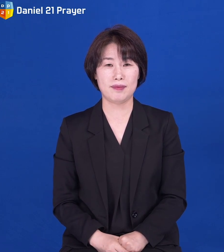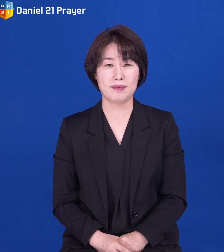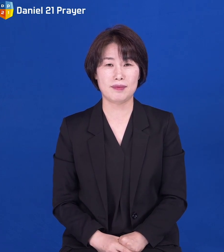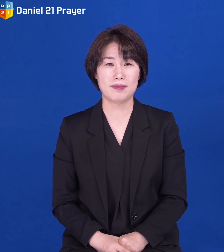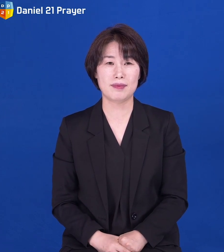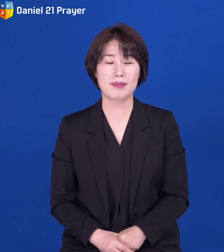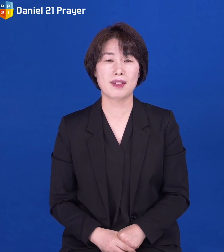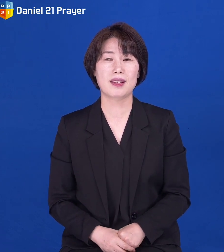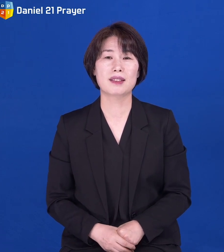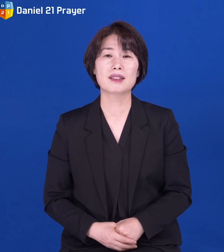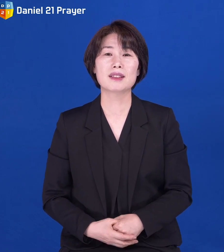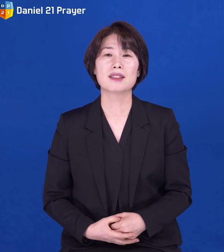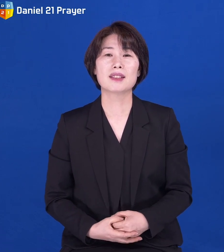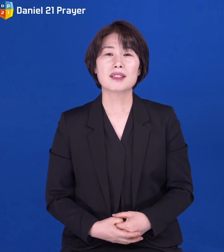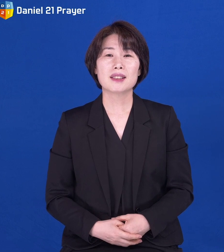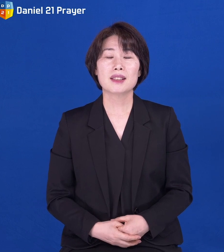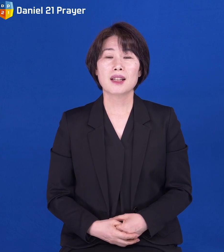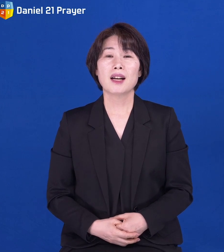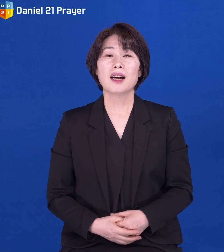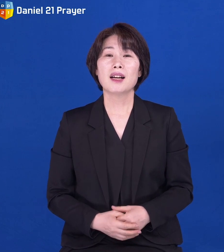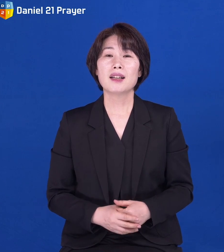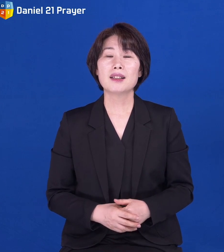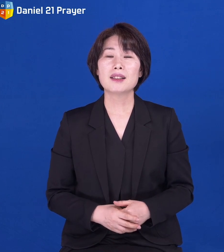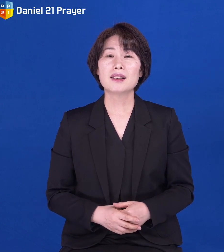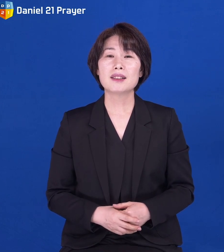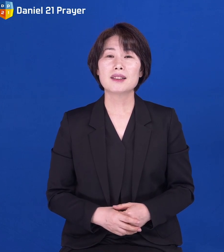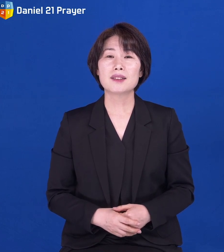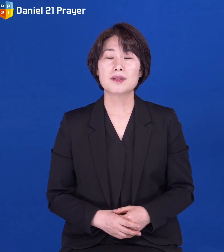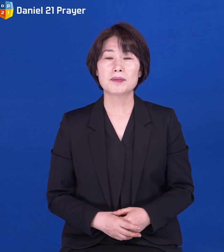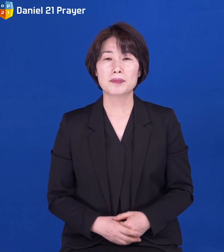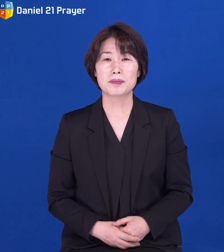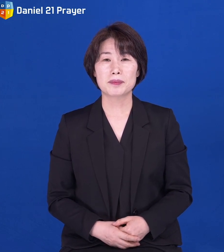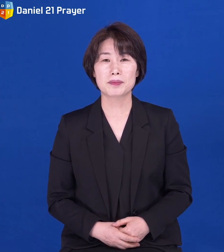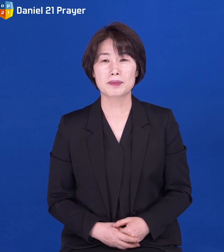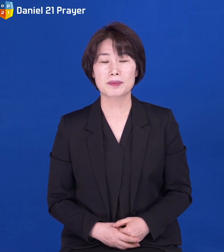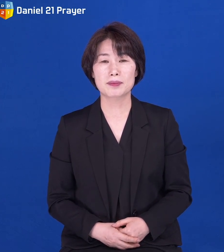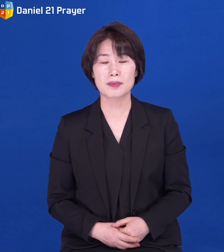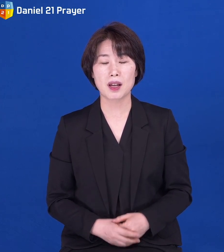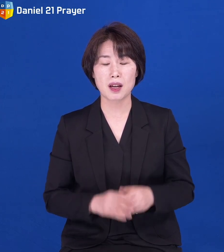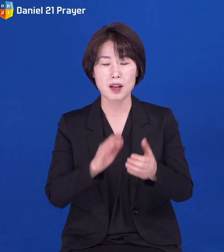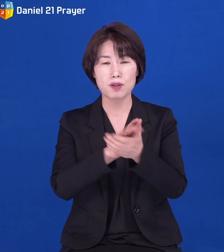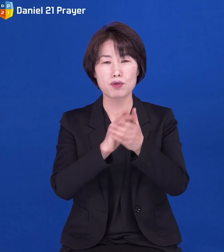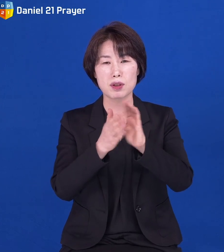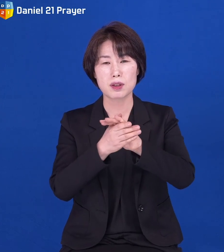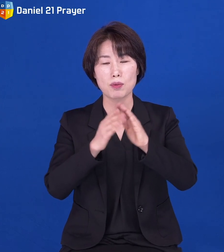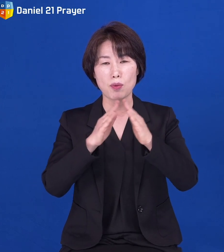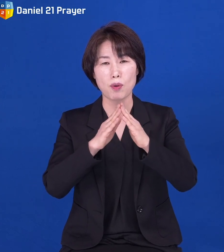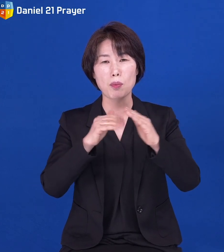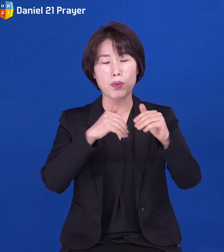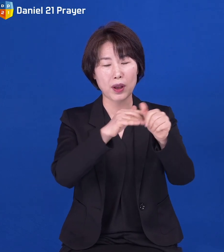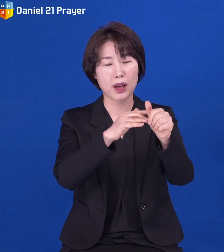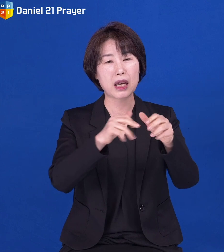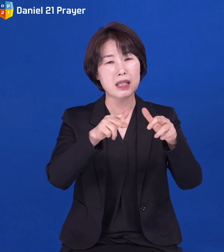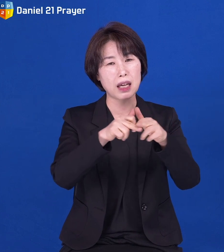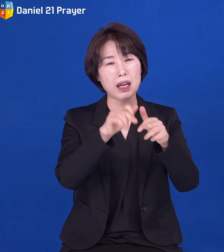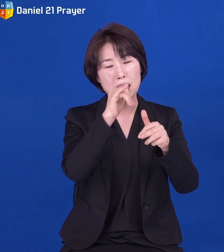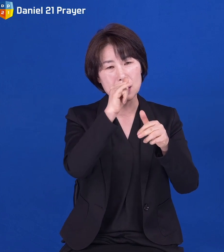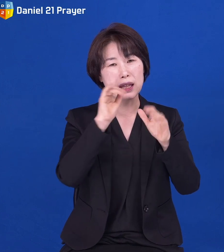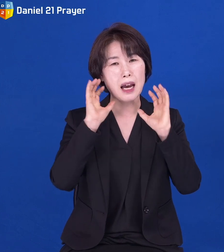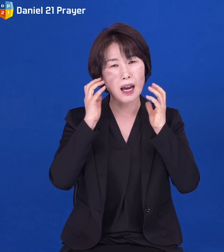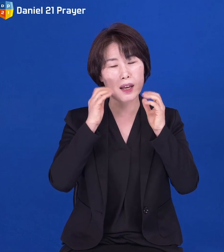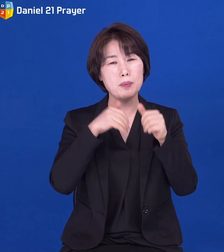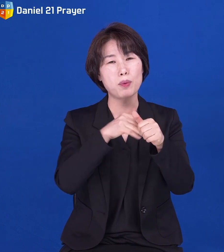어떡할 뻔했어요. 근데 정말 그 정도로 그렇게 원을 찾아다니기가 너무 힘들었고 한 번은 원을